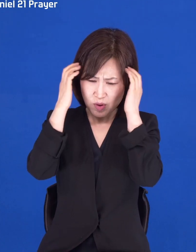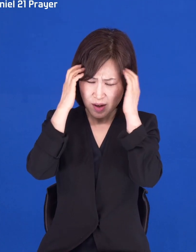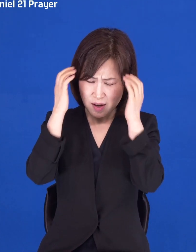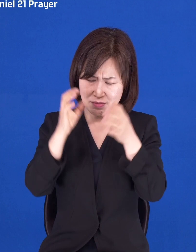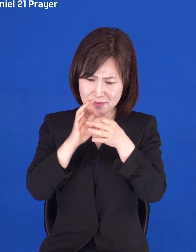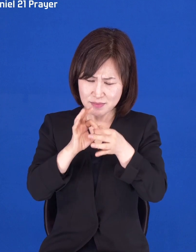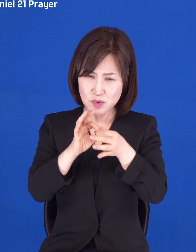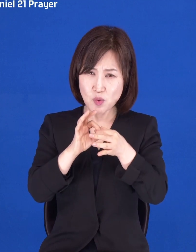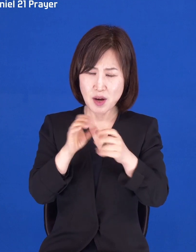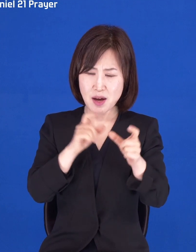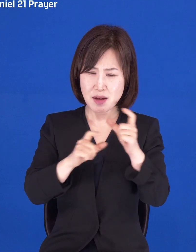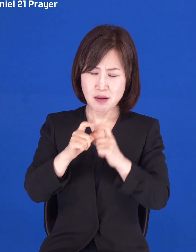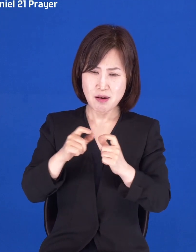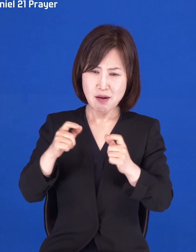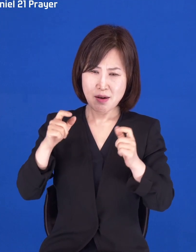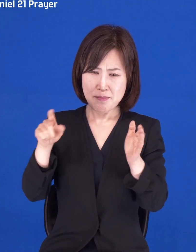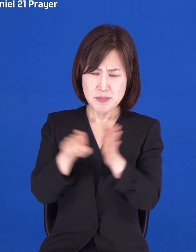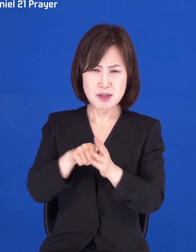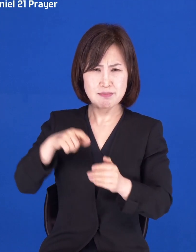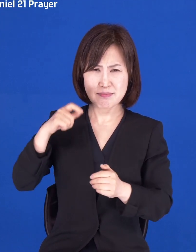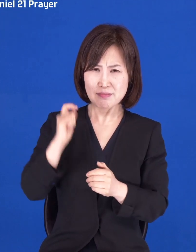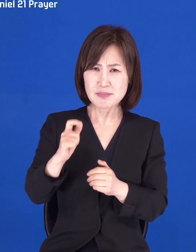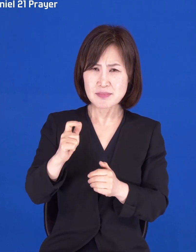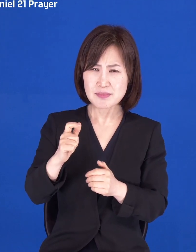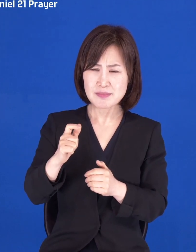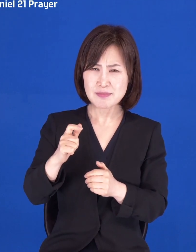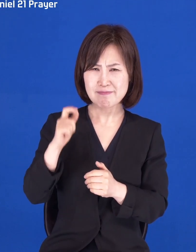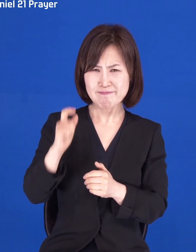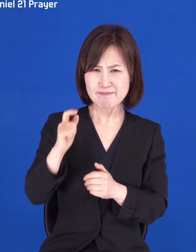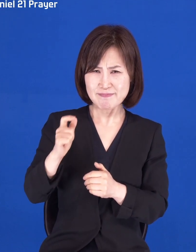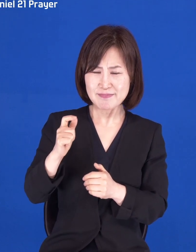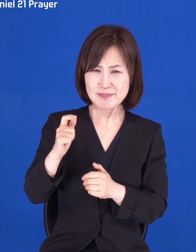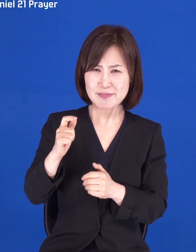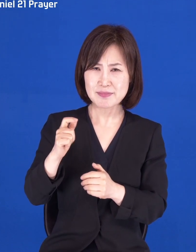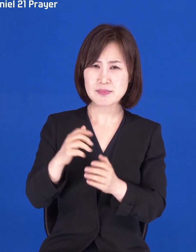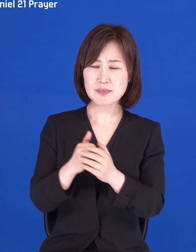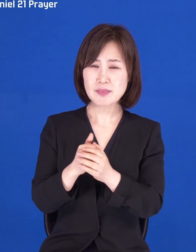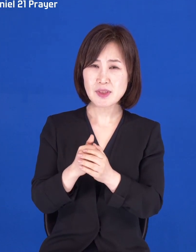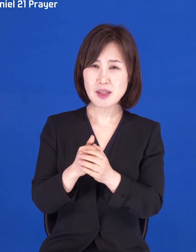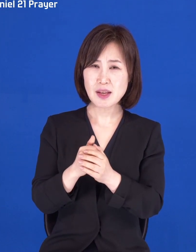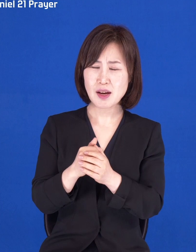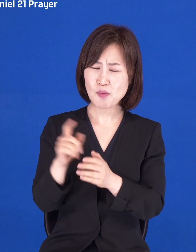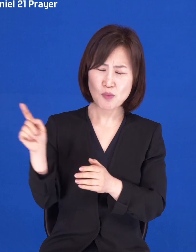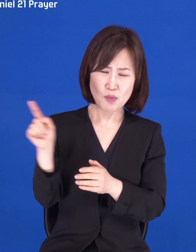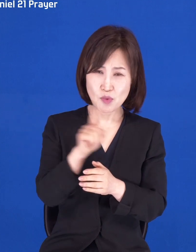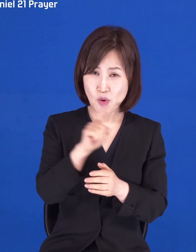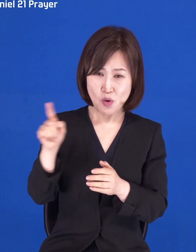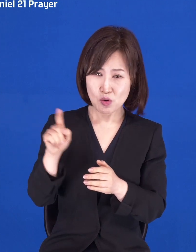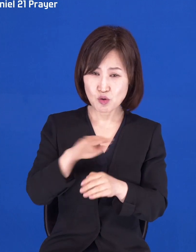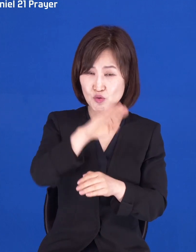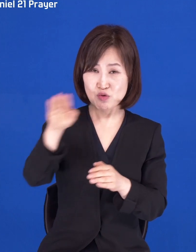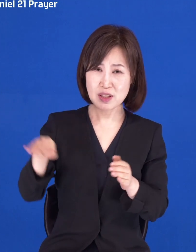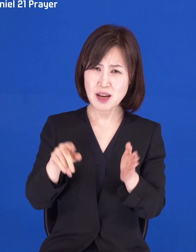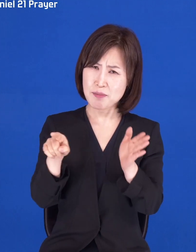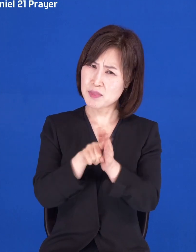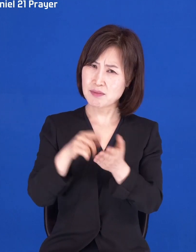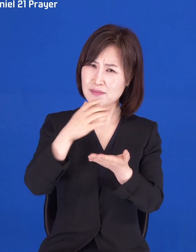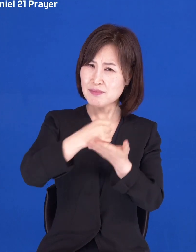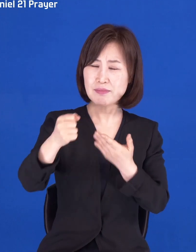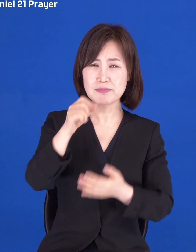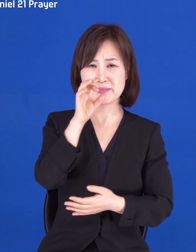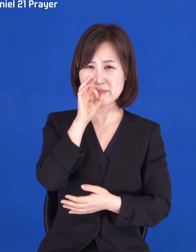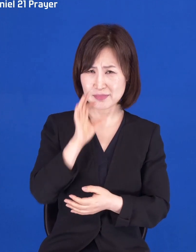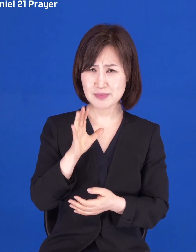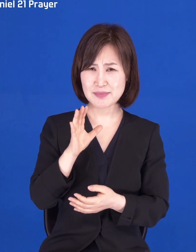더 확고해지고 더 단단해져서 그 무엇으로도 빼앗아갈 수가 없었습니다.